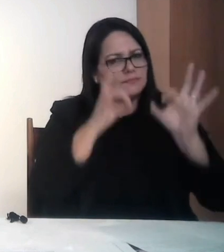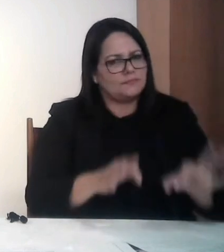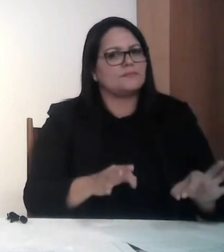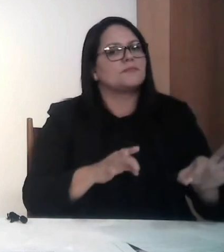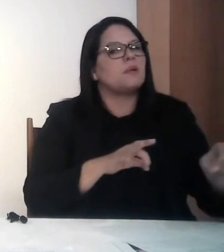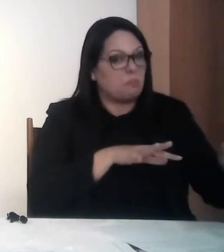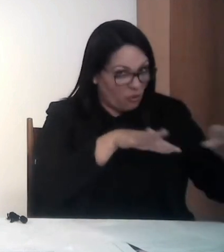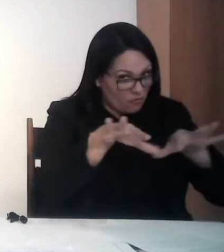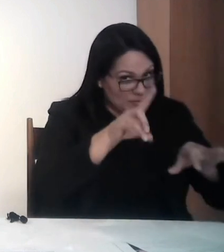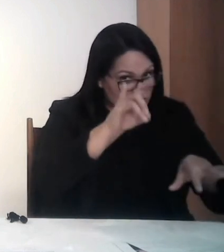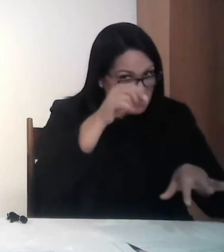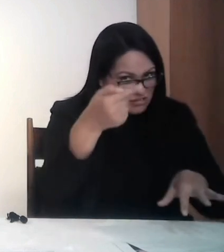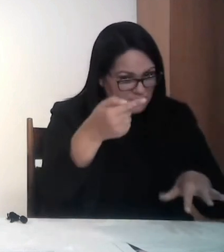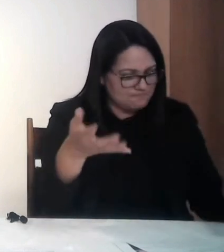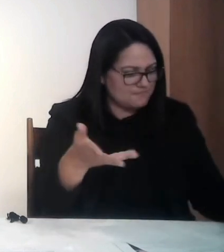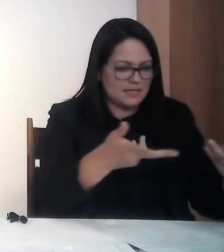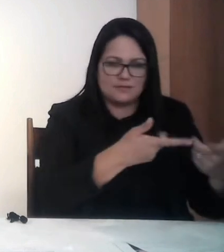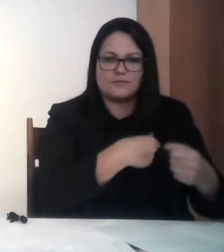será fantástico.